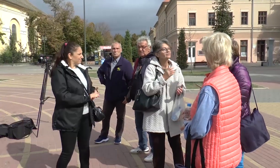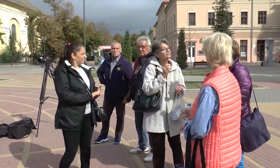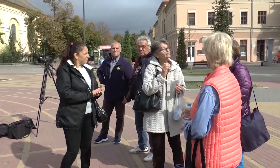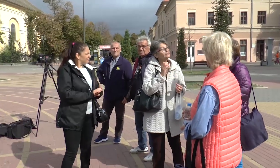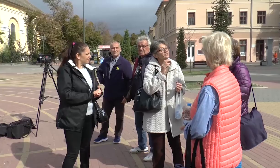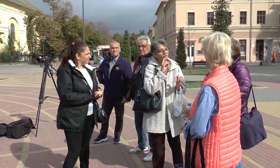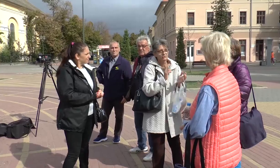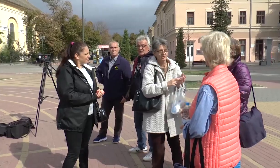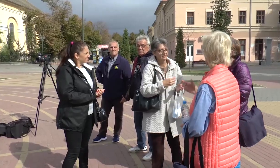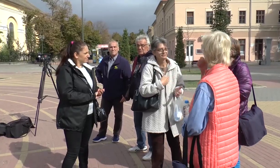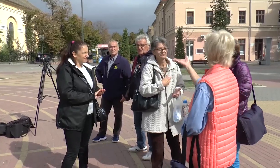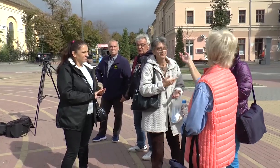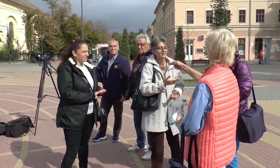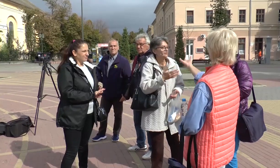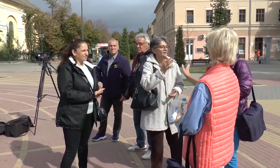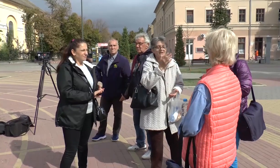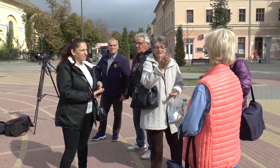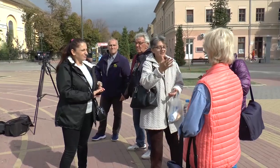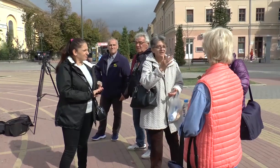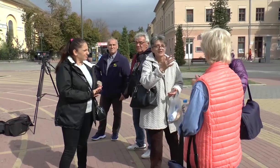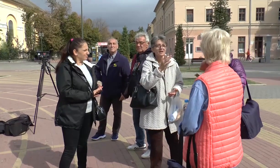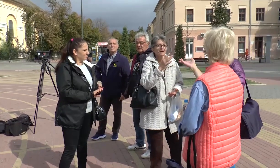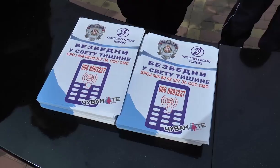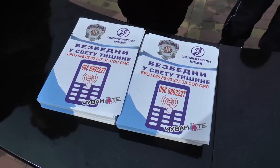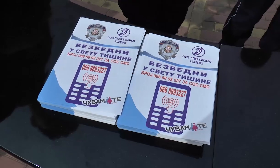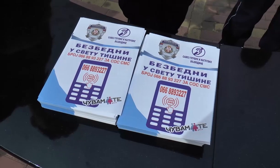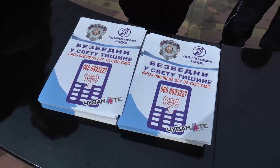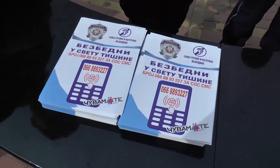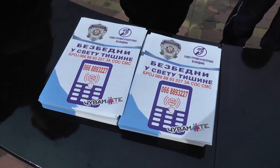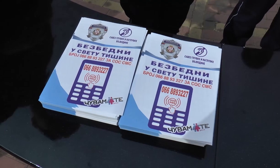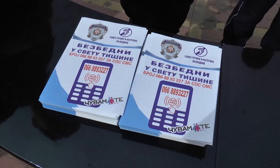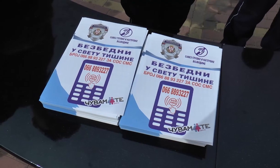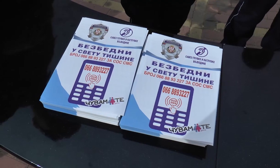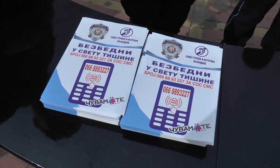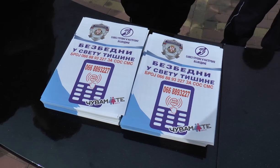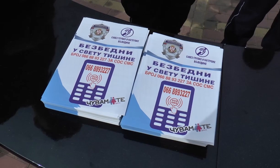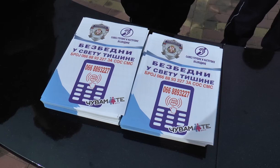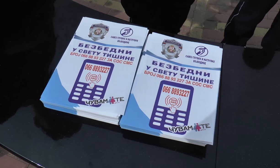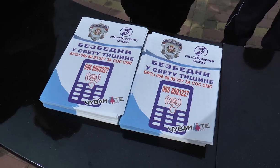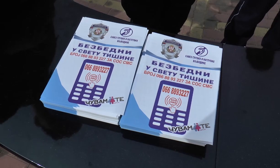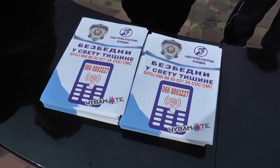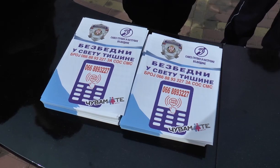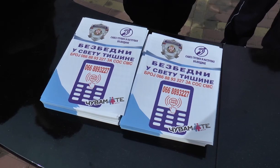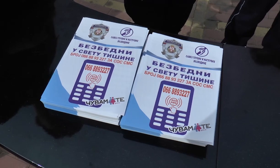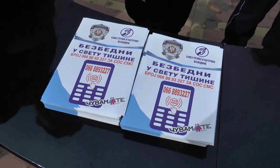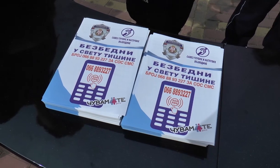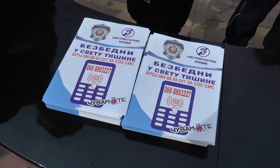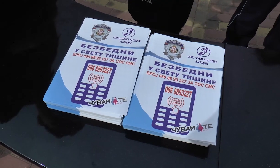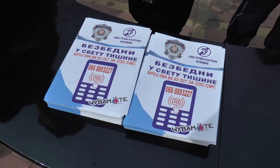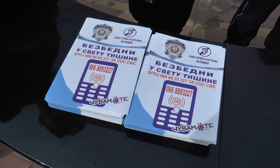066-88-93-227-es SOS számra küldött SMS-ben értesíthetik a rendőrséget, ha bármilyen biztonsági problémába ütköznek. Ez a